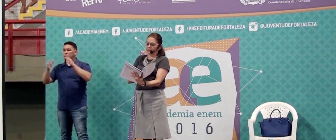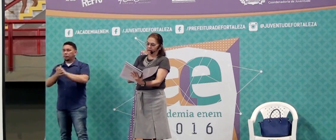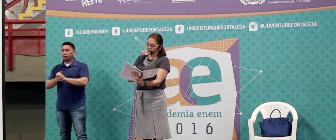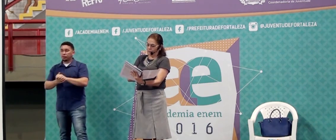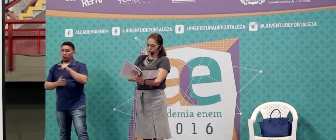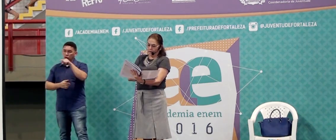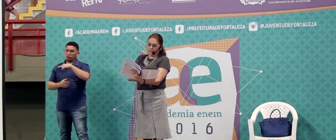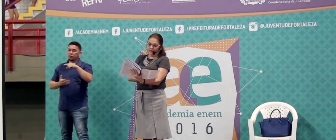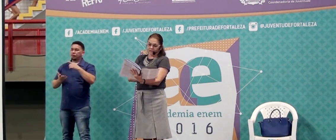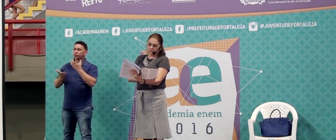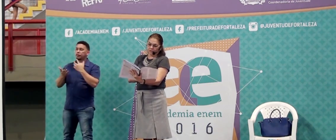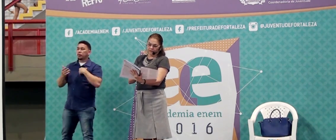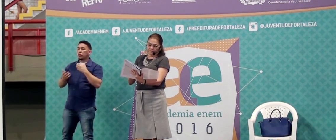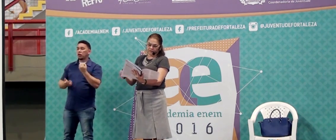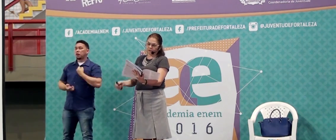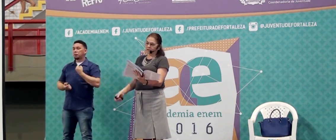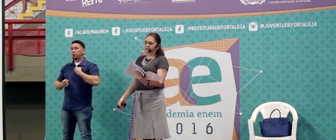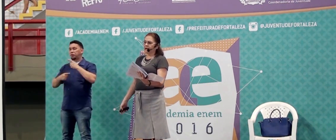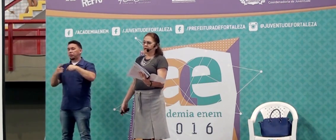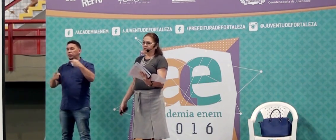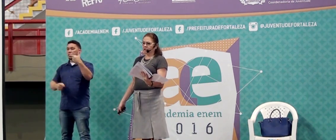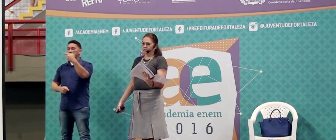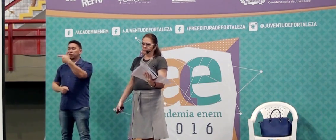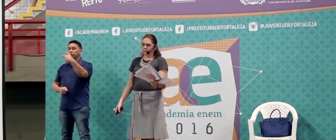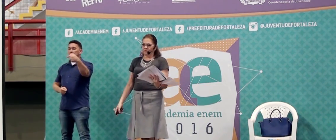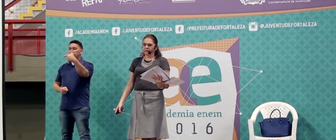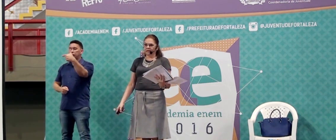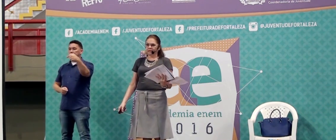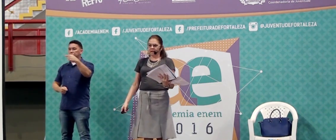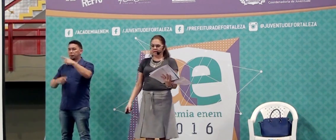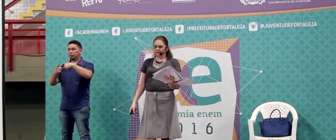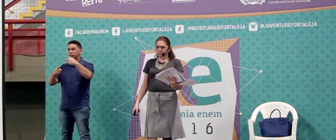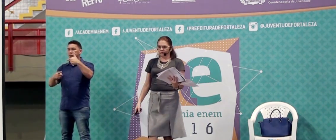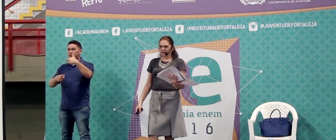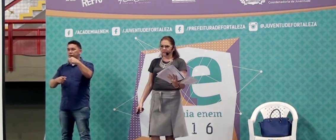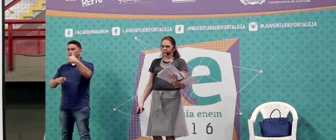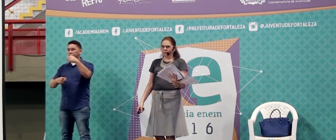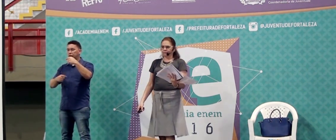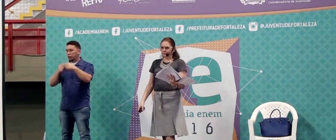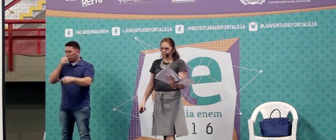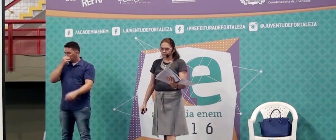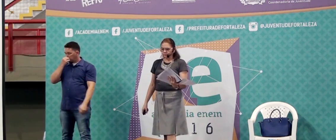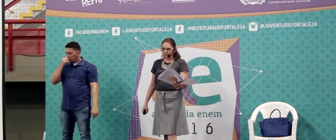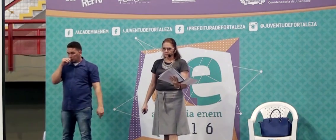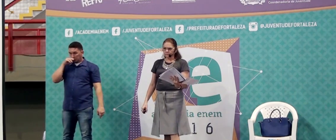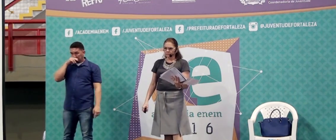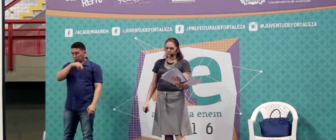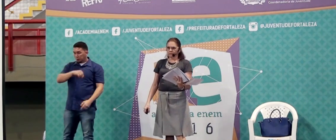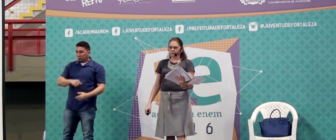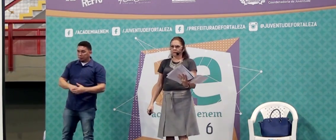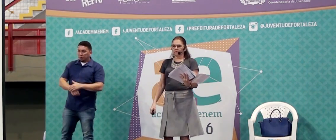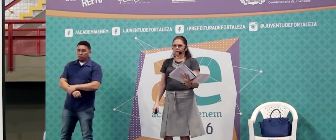nosso material, página 27. Vão até lá, por favor.